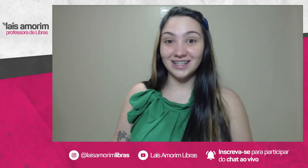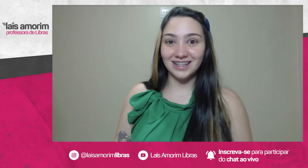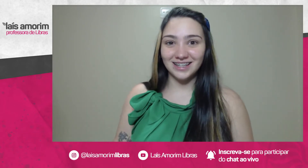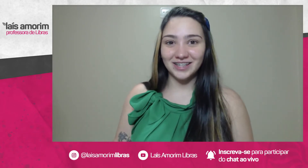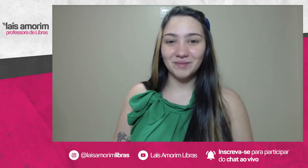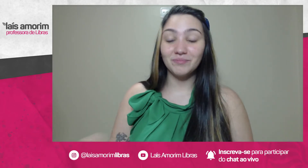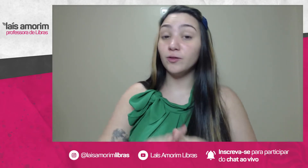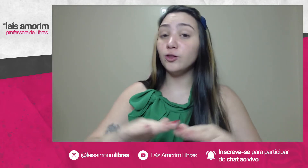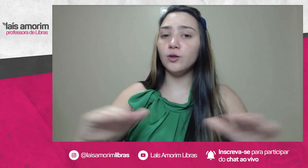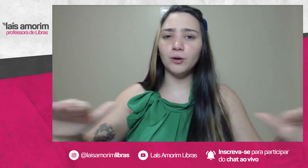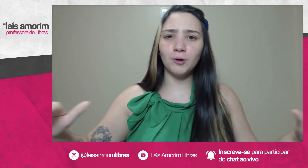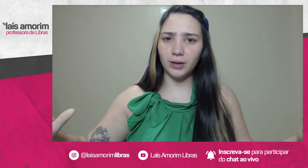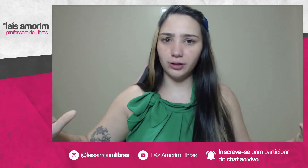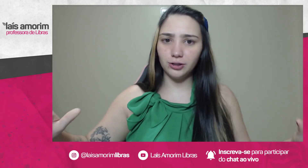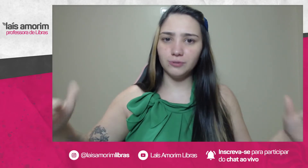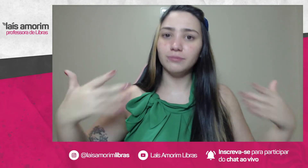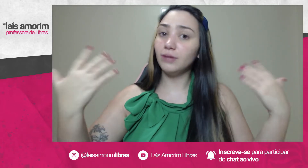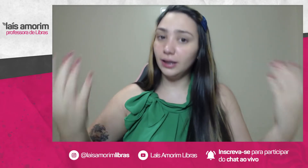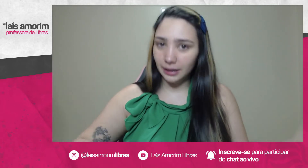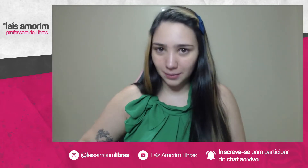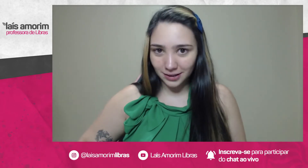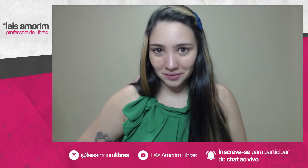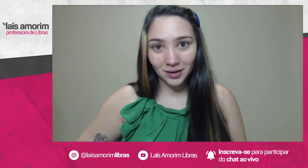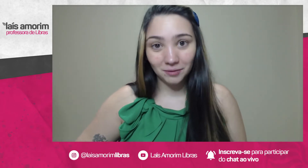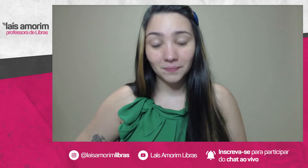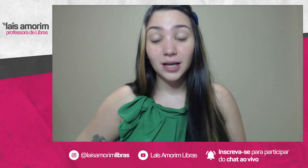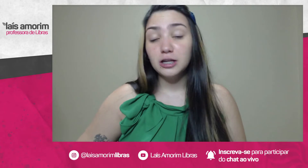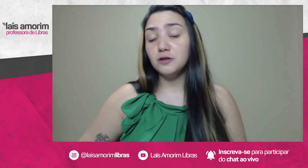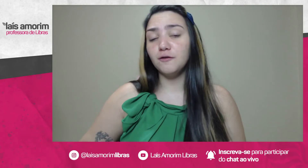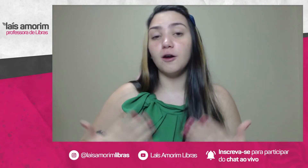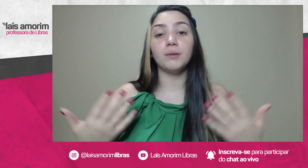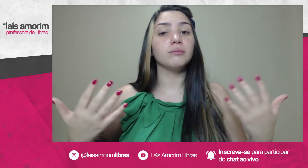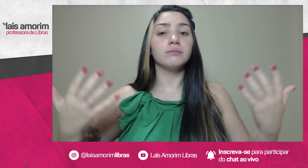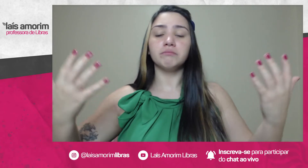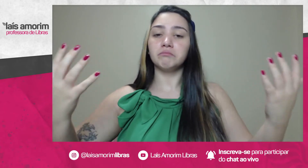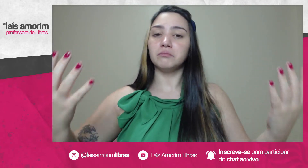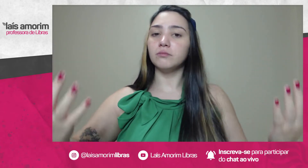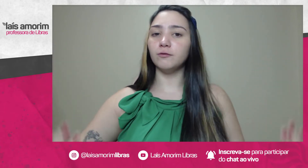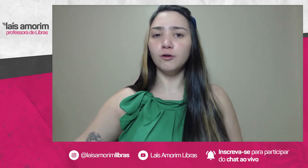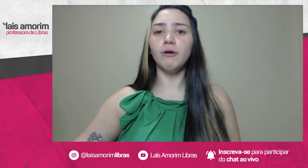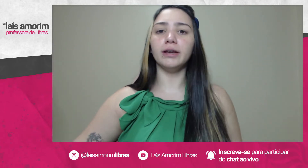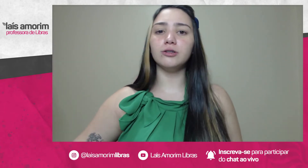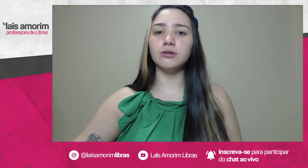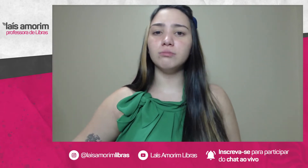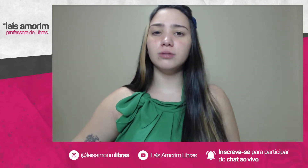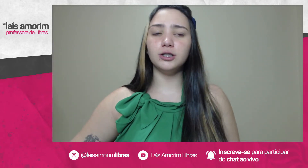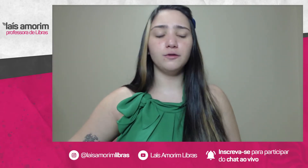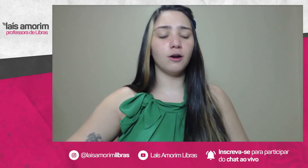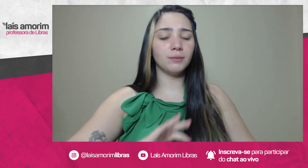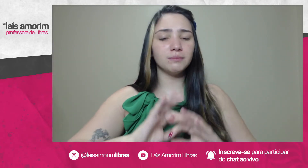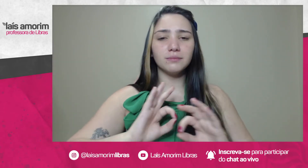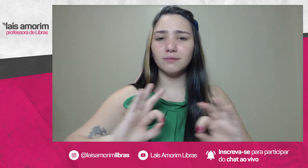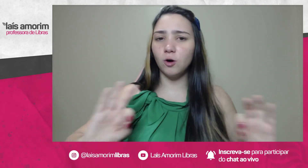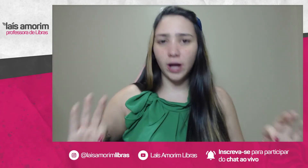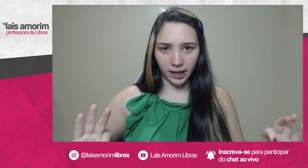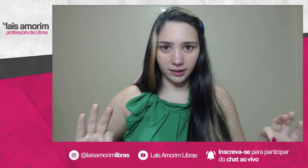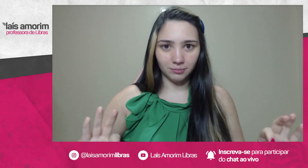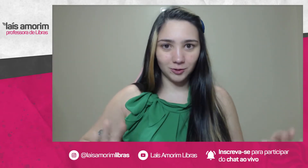listas normalmente, em Libras também, de forma fluente e de forma correta,